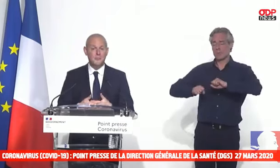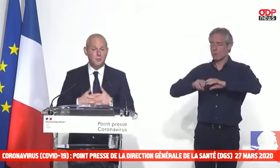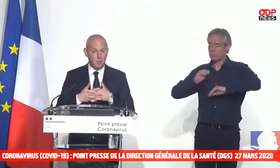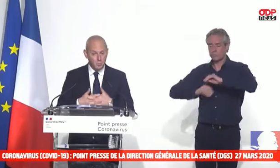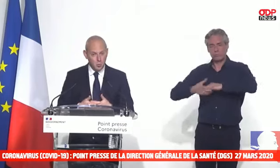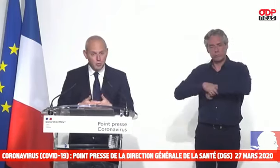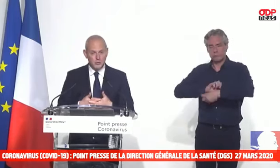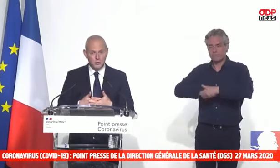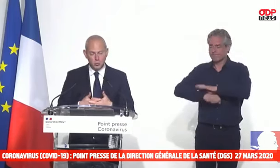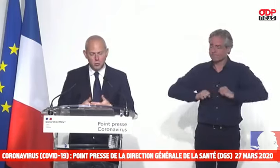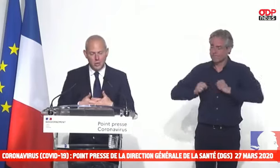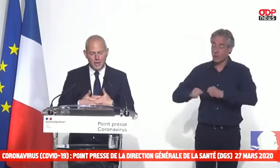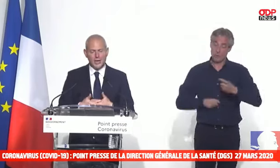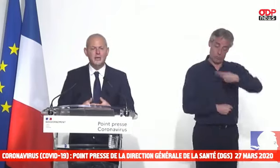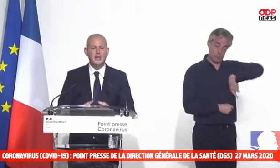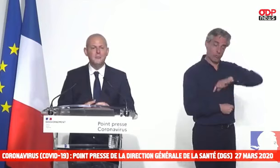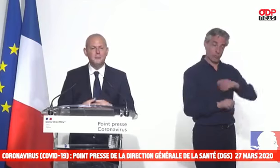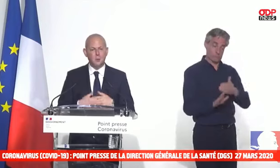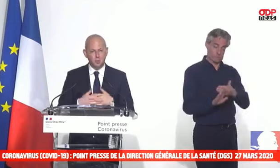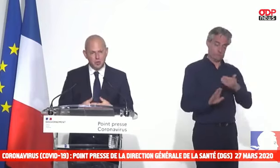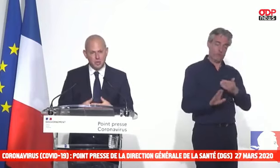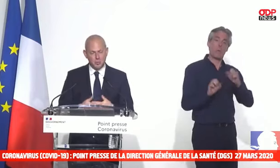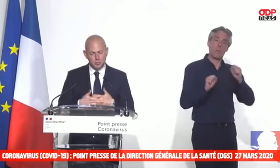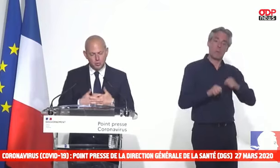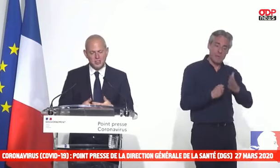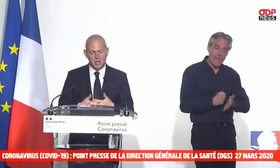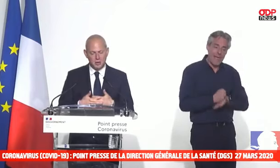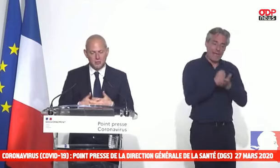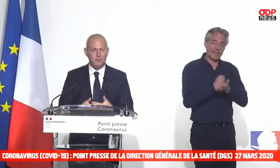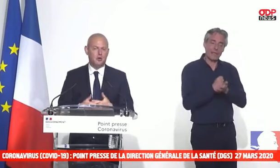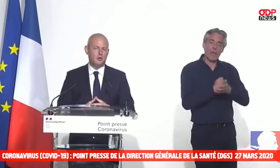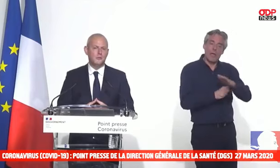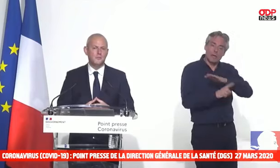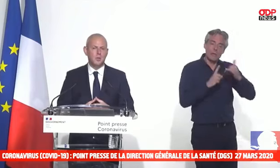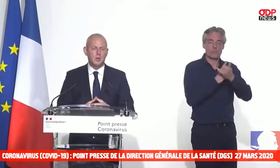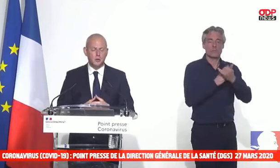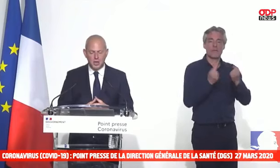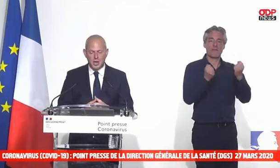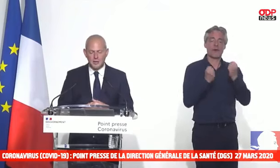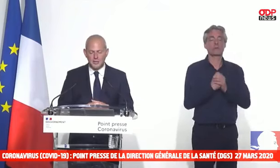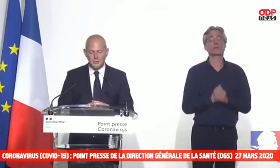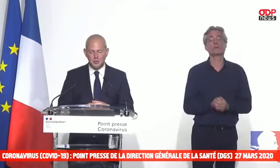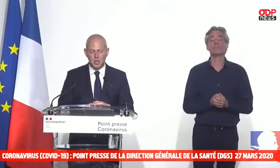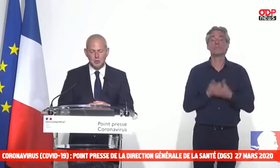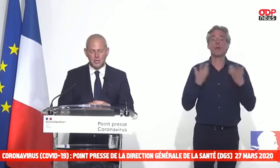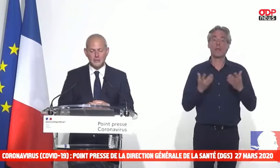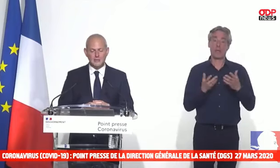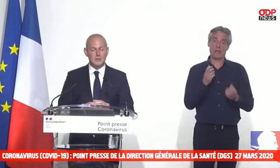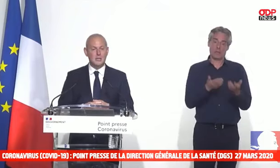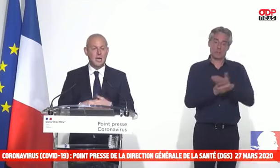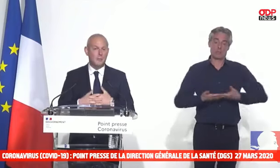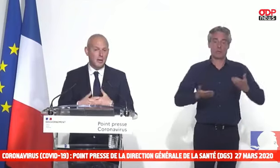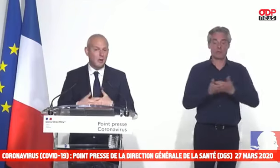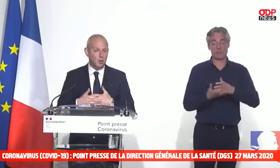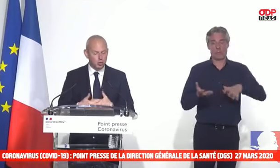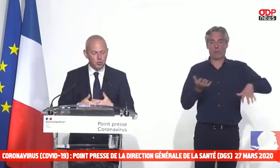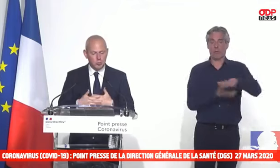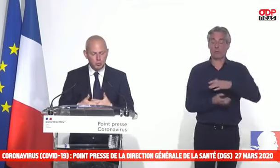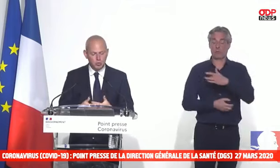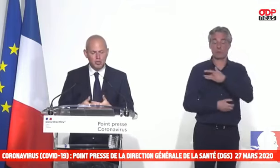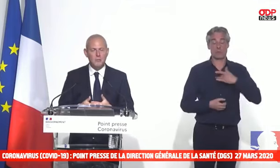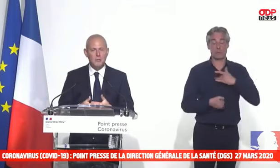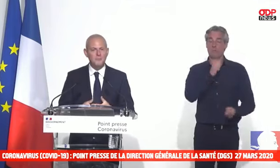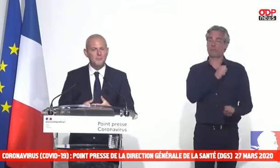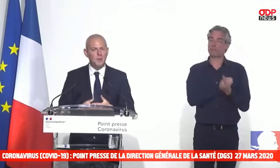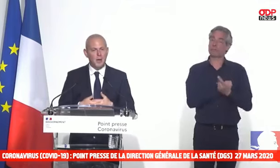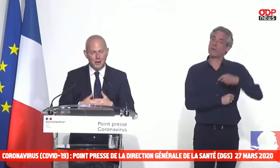sanitaire, mobilisons-nous à l'arrière pour une réponse sociale forte. Le caractère exceptionnel de la crise sanitaire appelle aujourd'hui plus